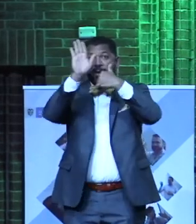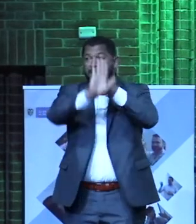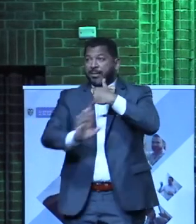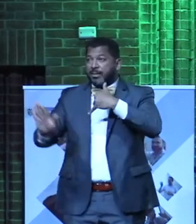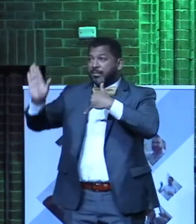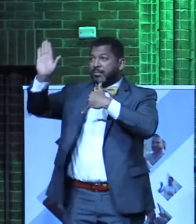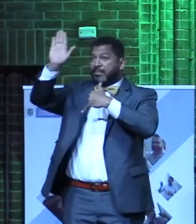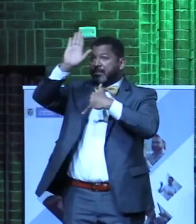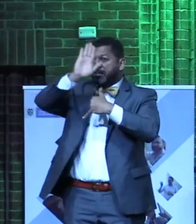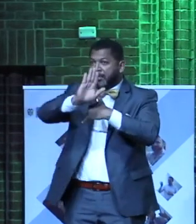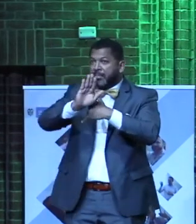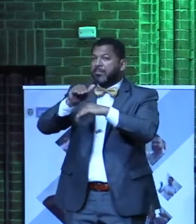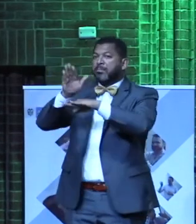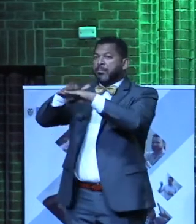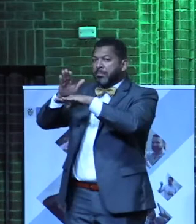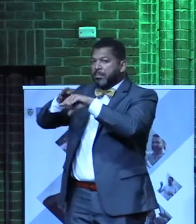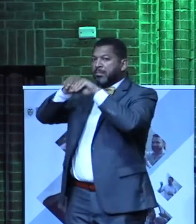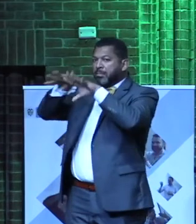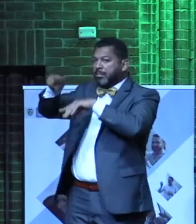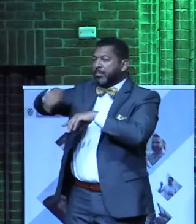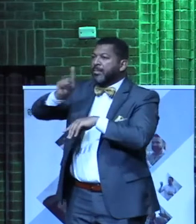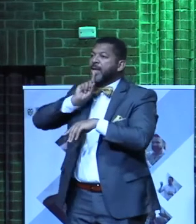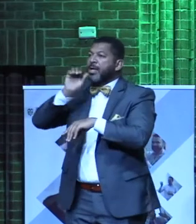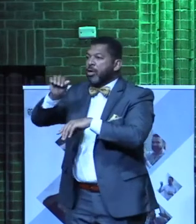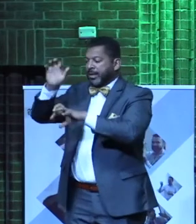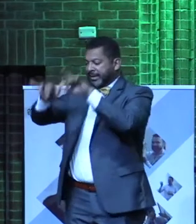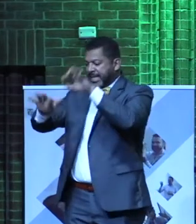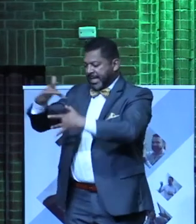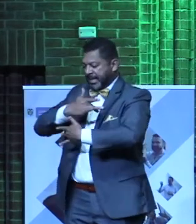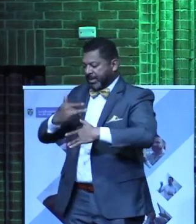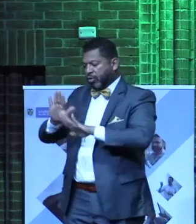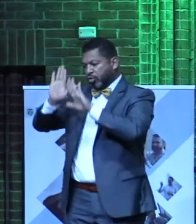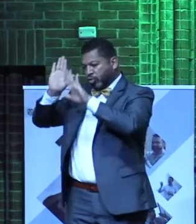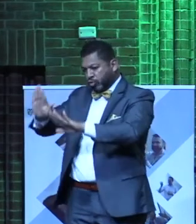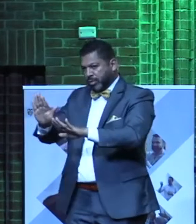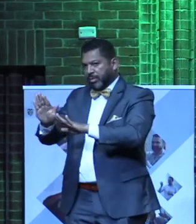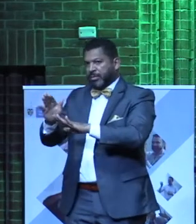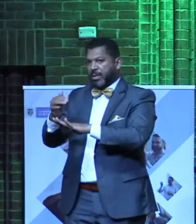convocados las secretarías de salud